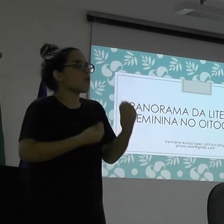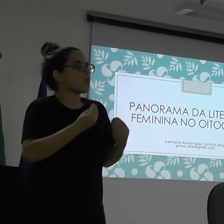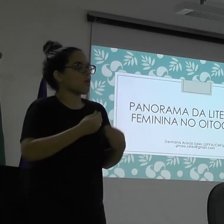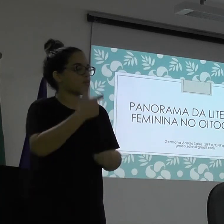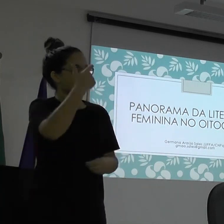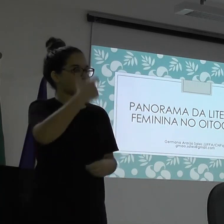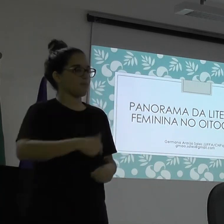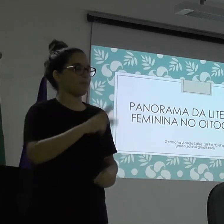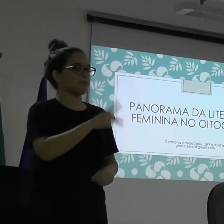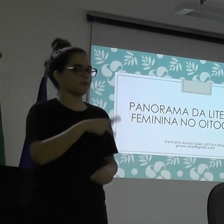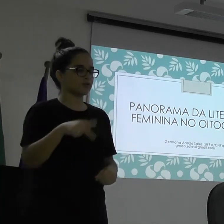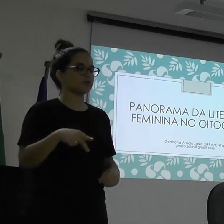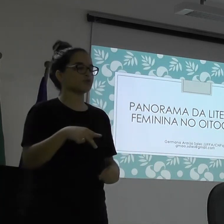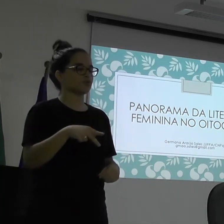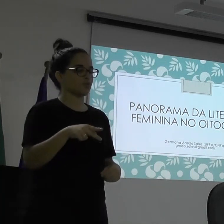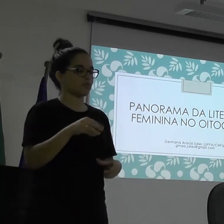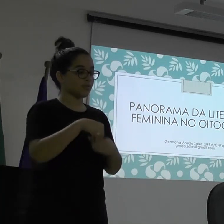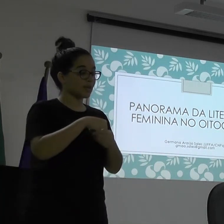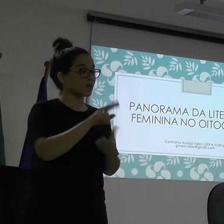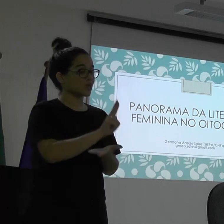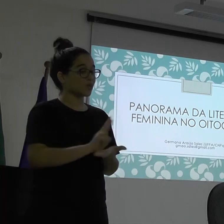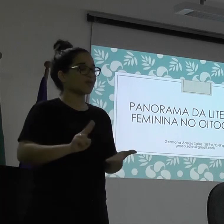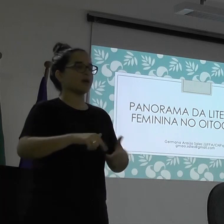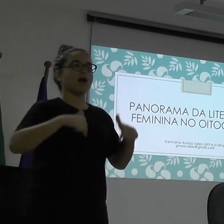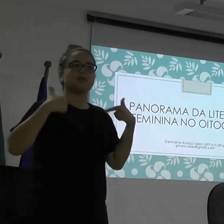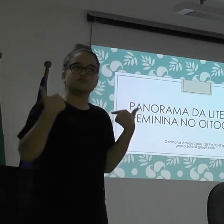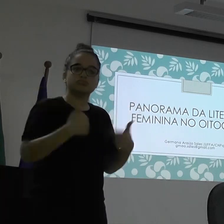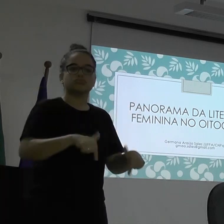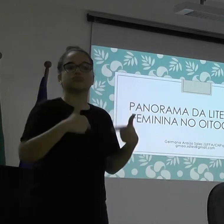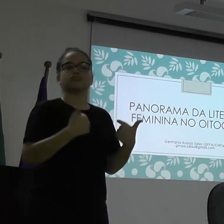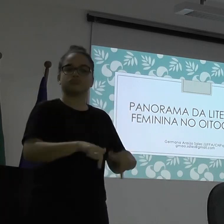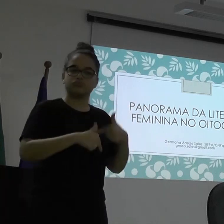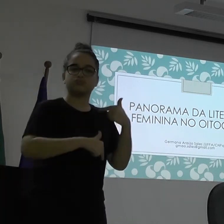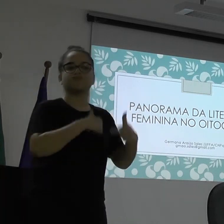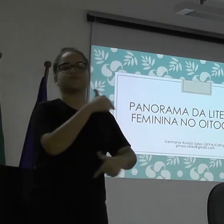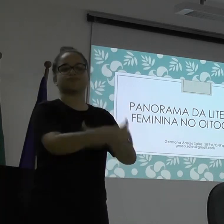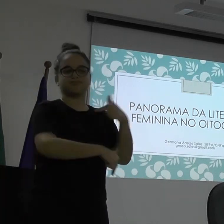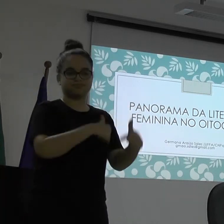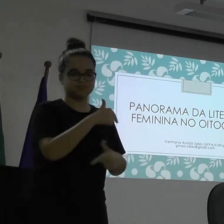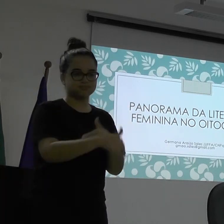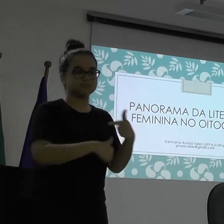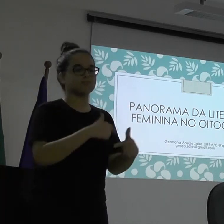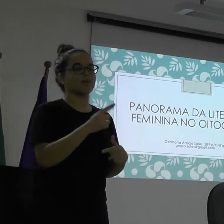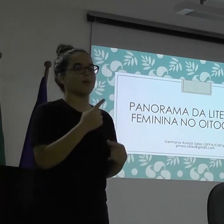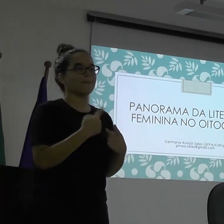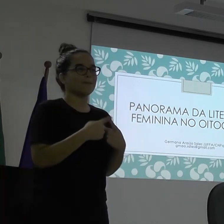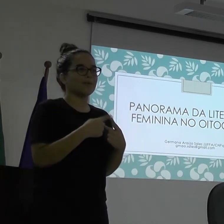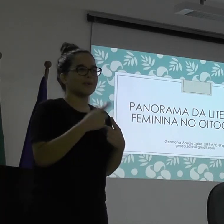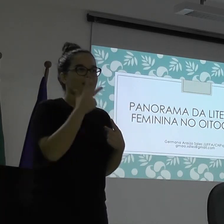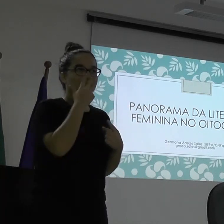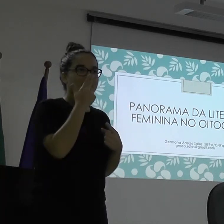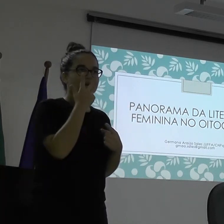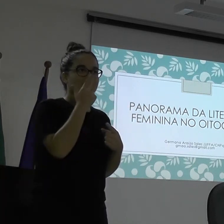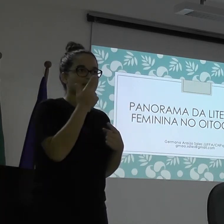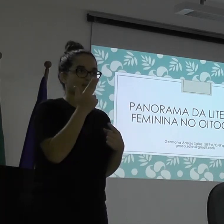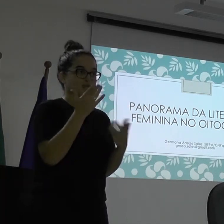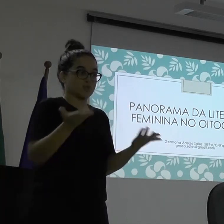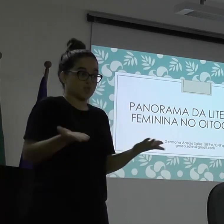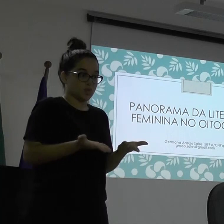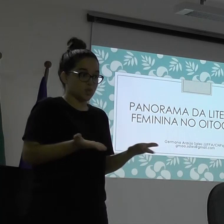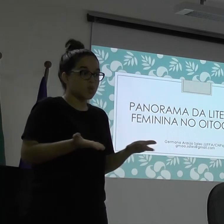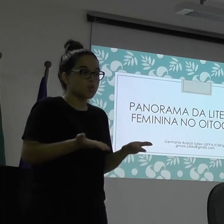professor universitário trabalha. Porque há uma parcela atual